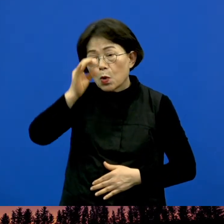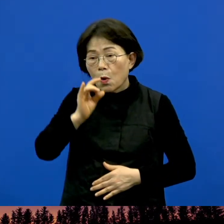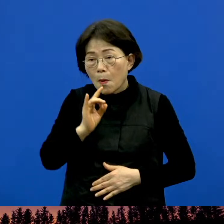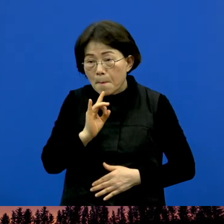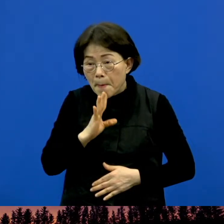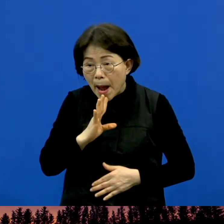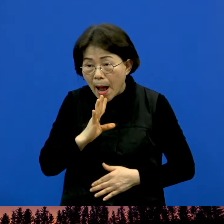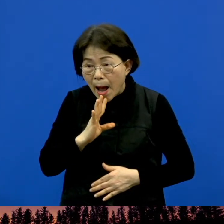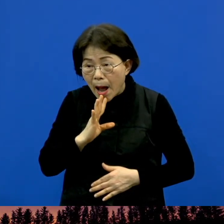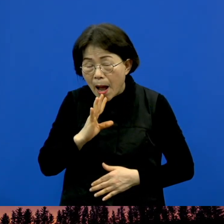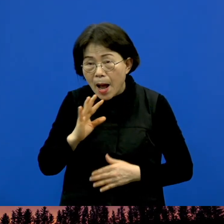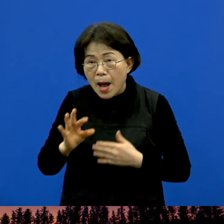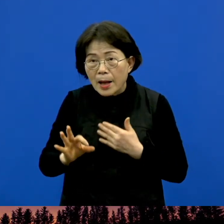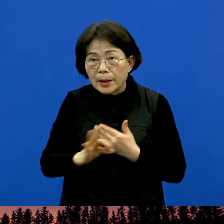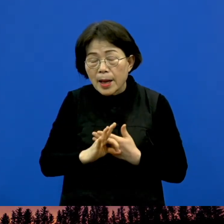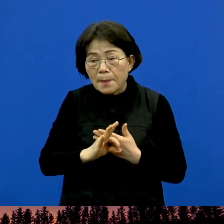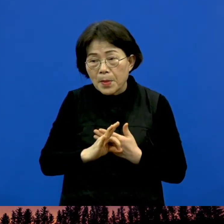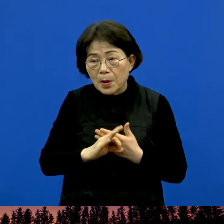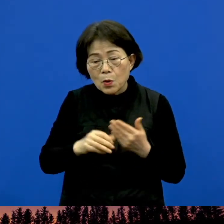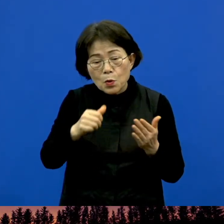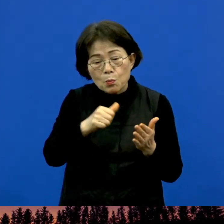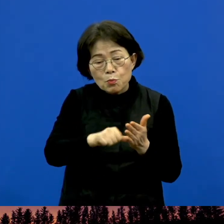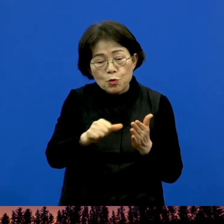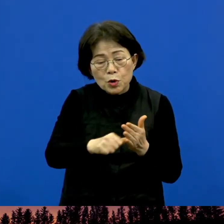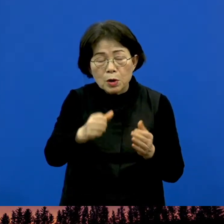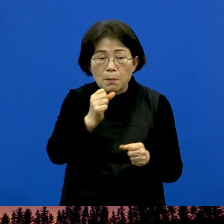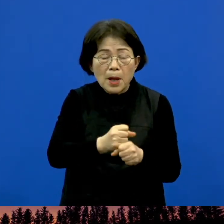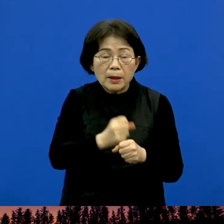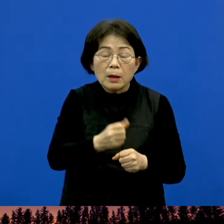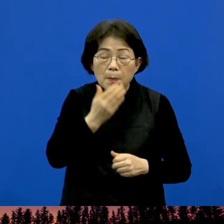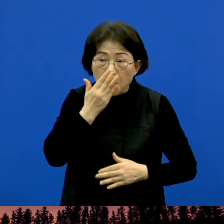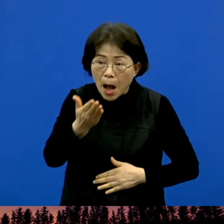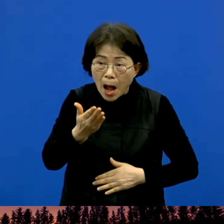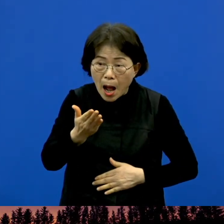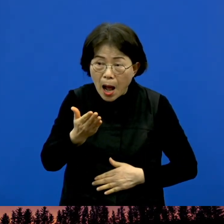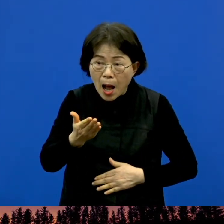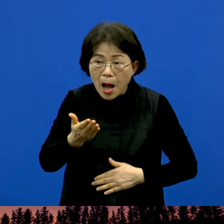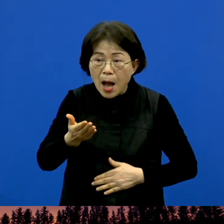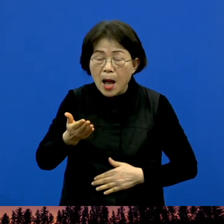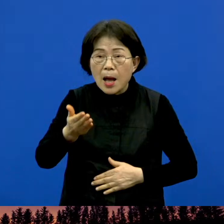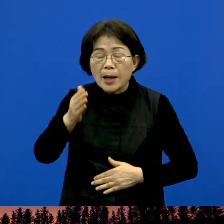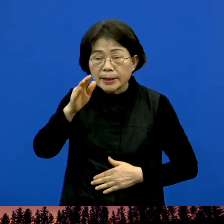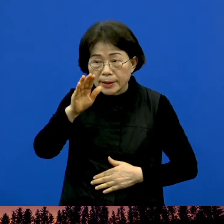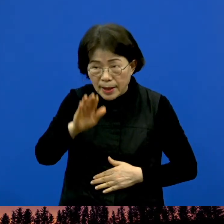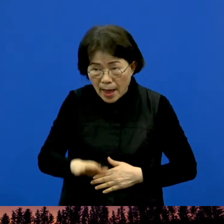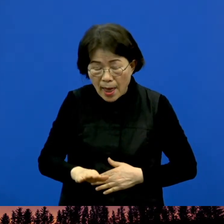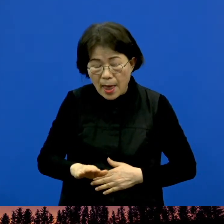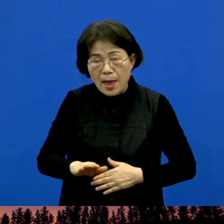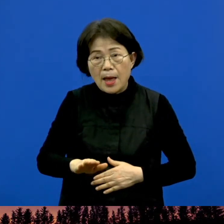기술로만 하면 상품을 만들 수 있어요. 그 이상 하나 안 돼요. 상품.